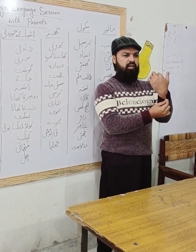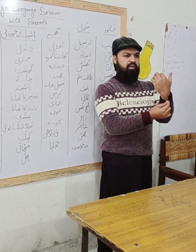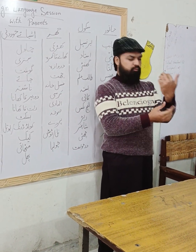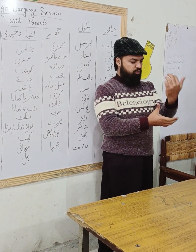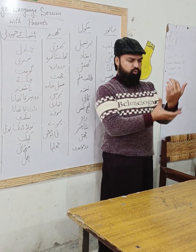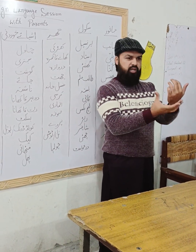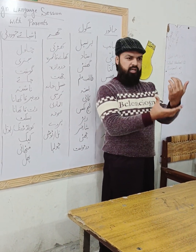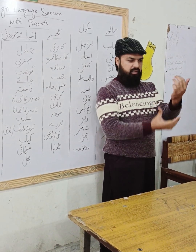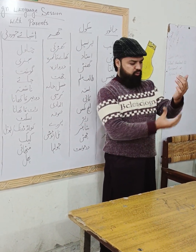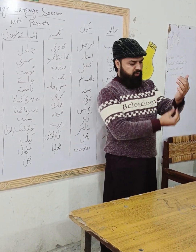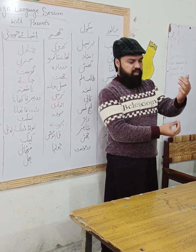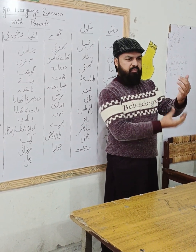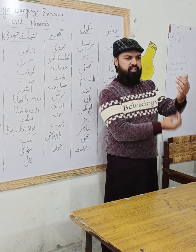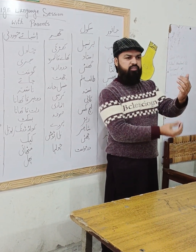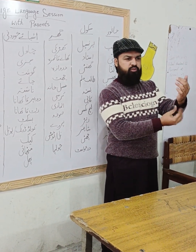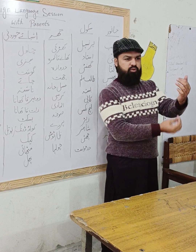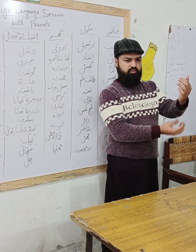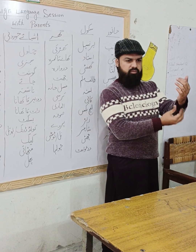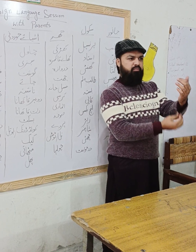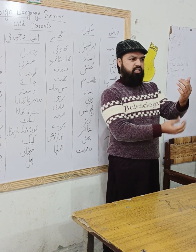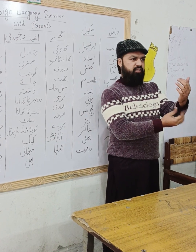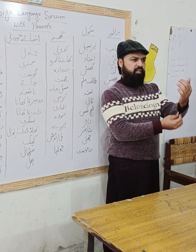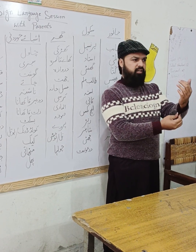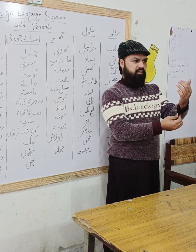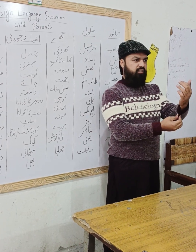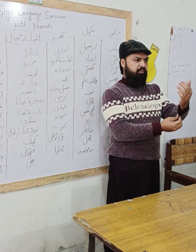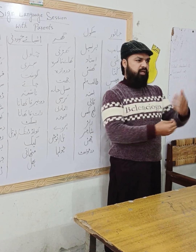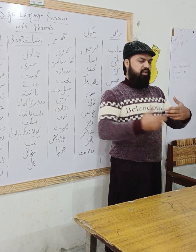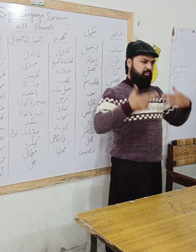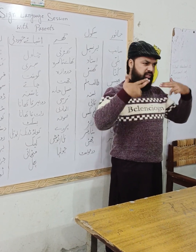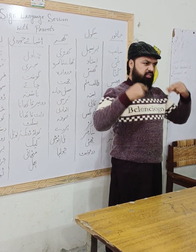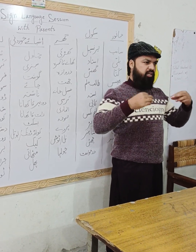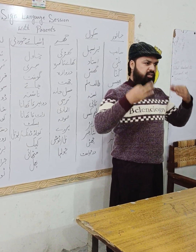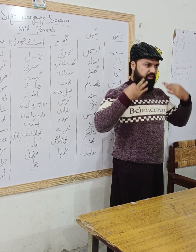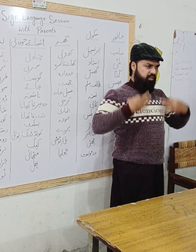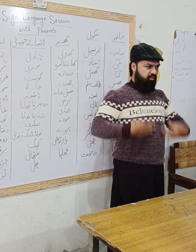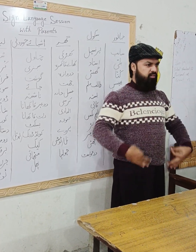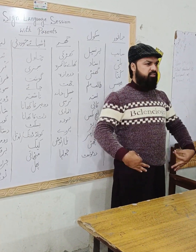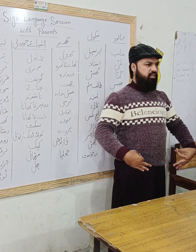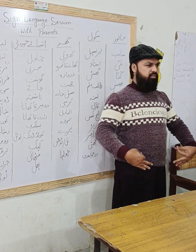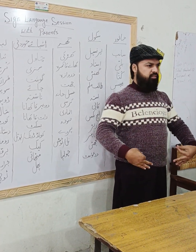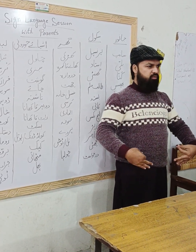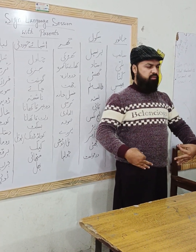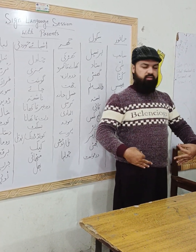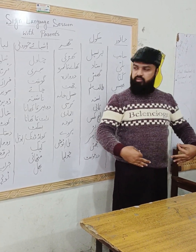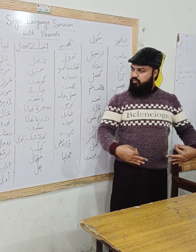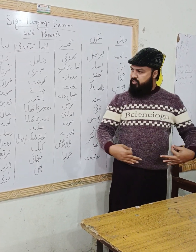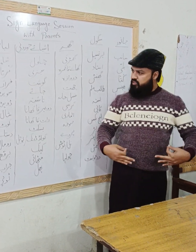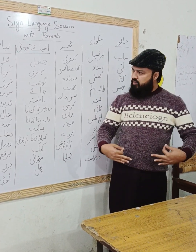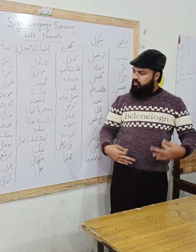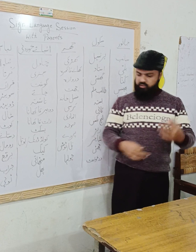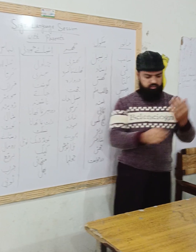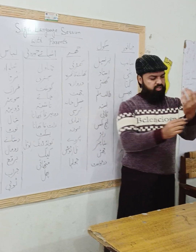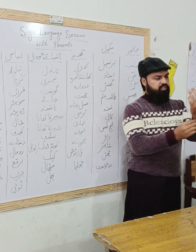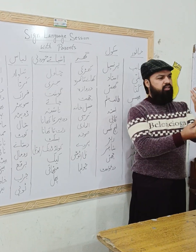वो खुला है तो फिर आपने ऐसे उसको बता, पहले आपने ये इशारा करना है सर कमीज का, और साथ अगर बटन